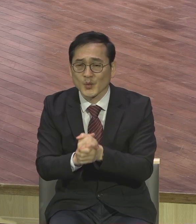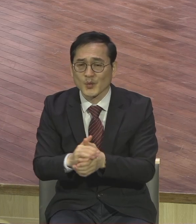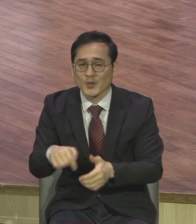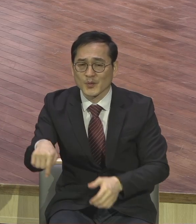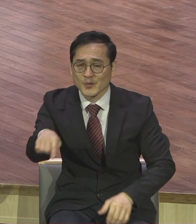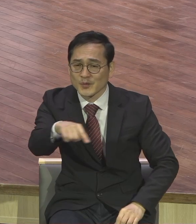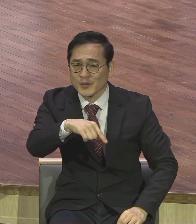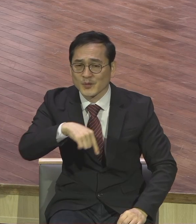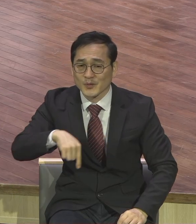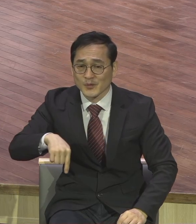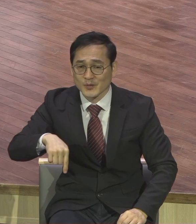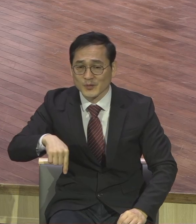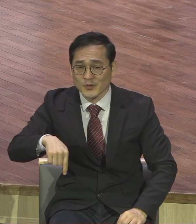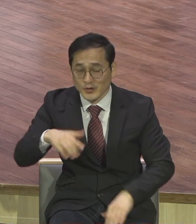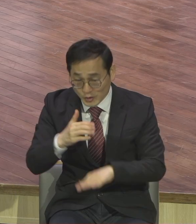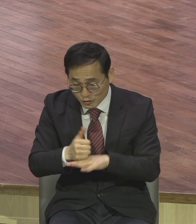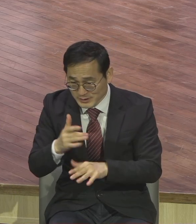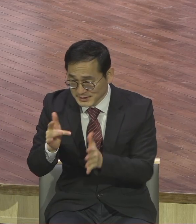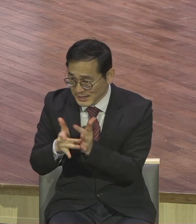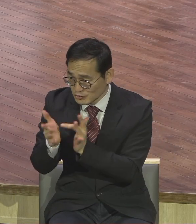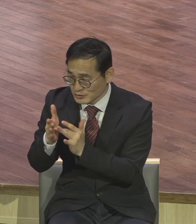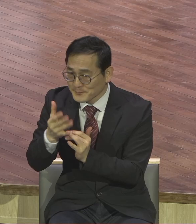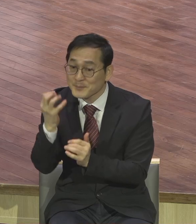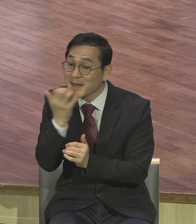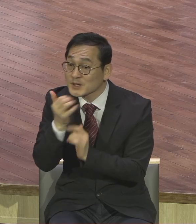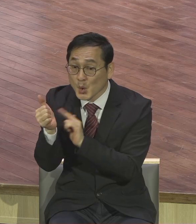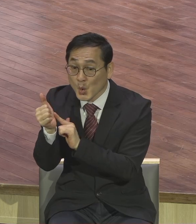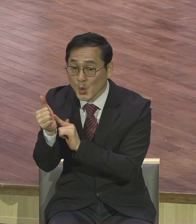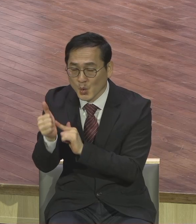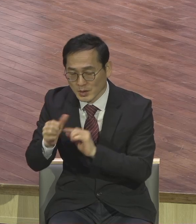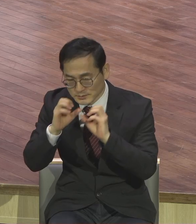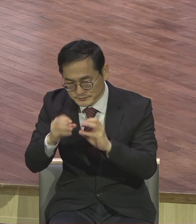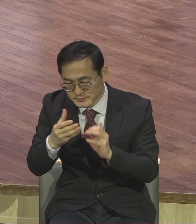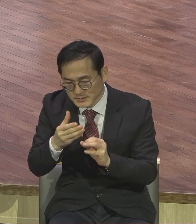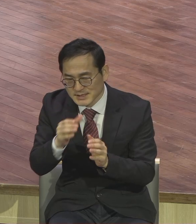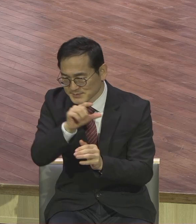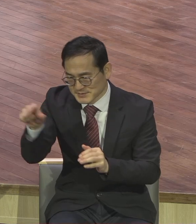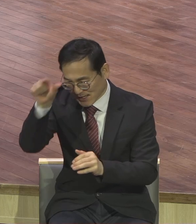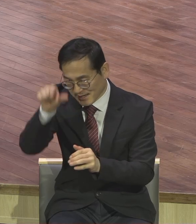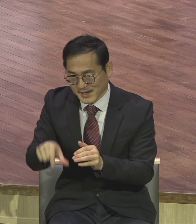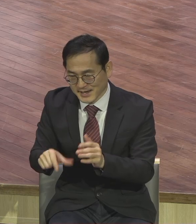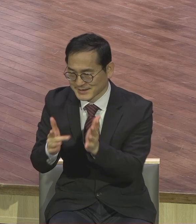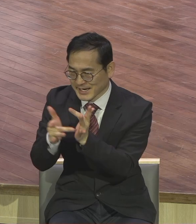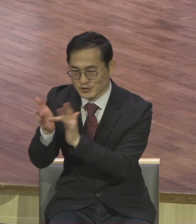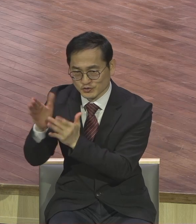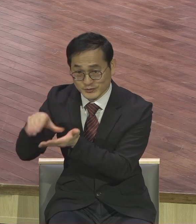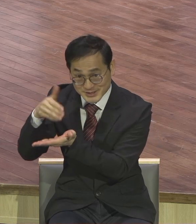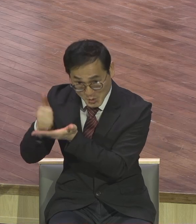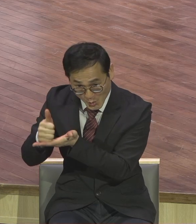증거한 예수 그리스도의 십자가의 대속과 부활 메시지를 그렇게